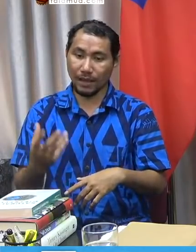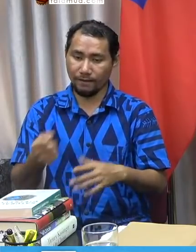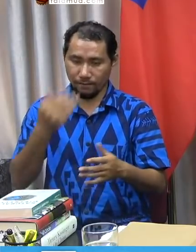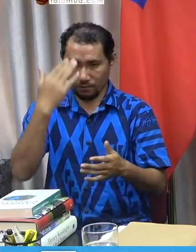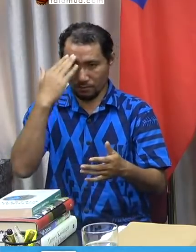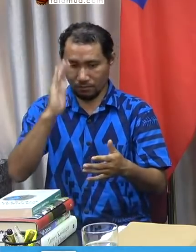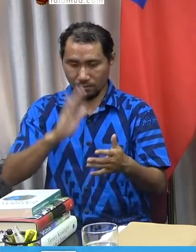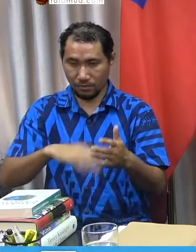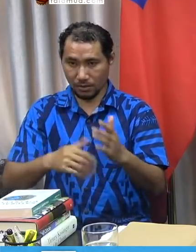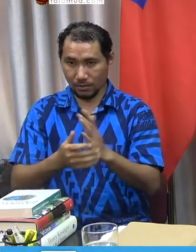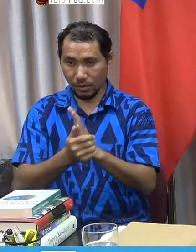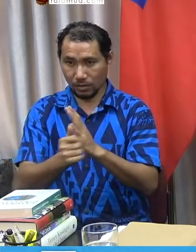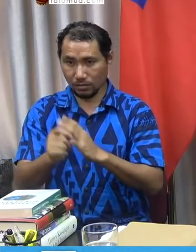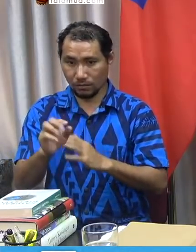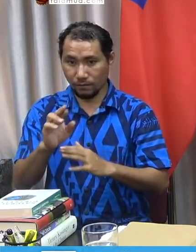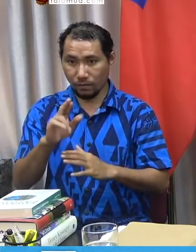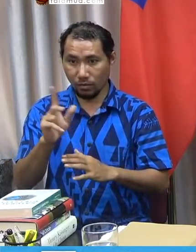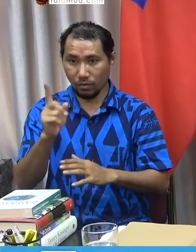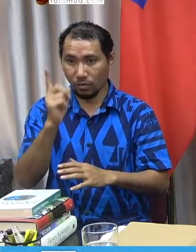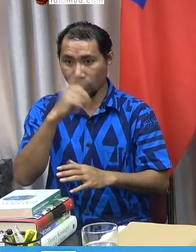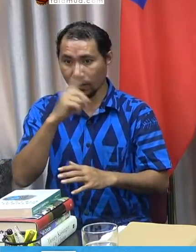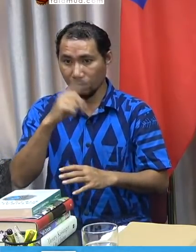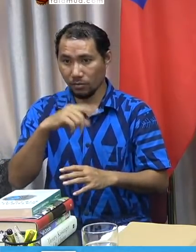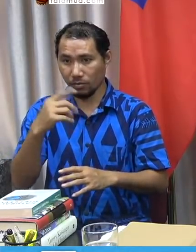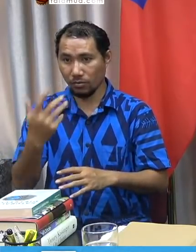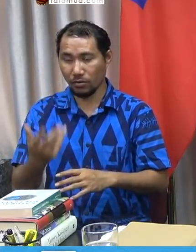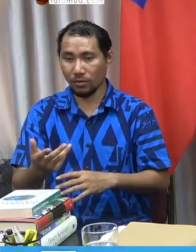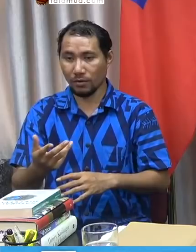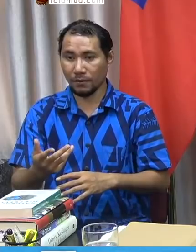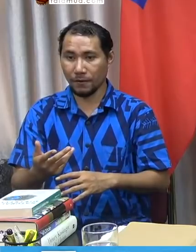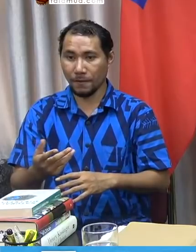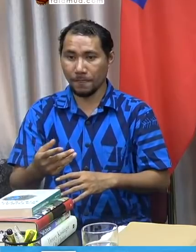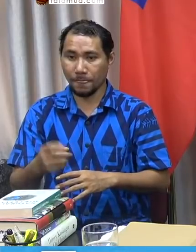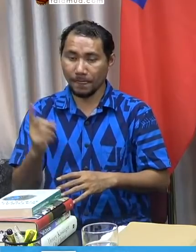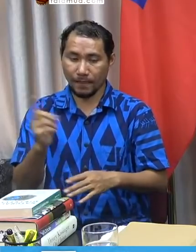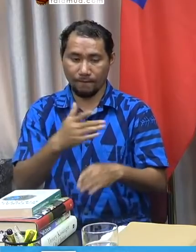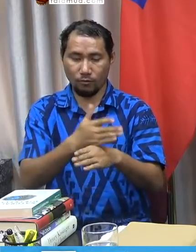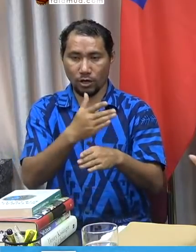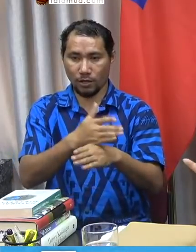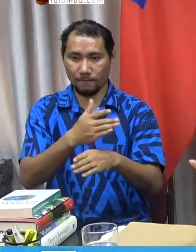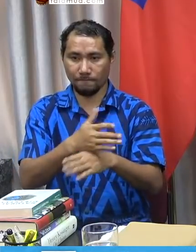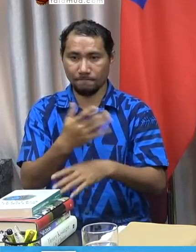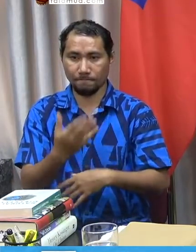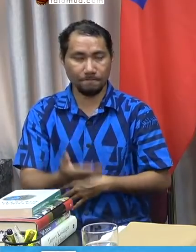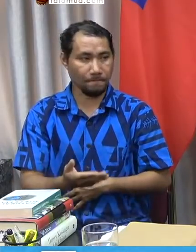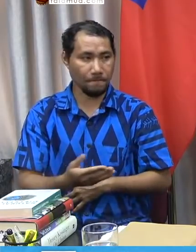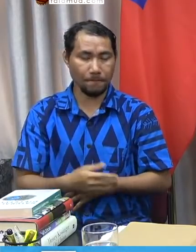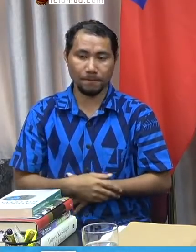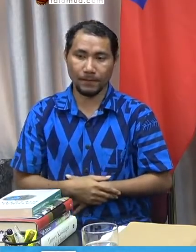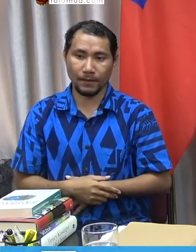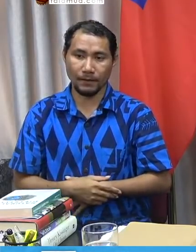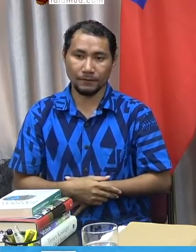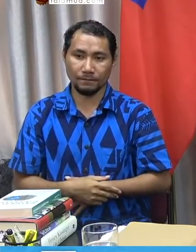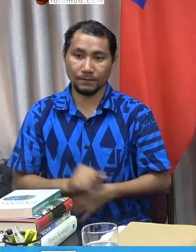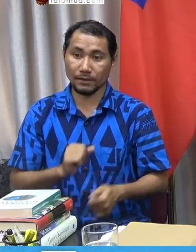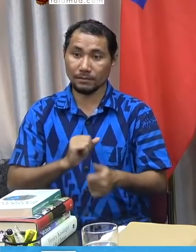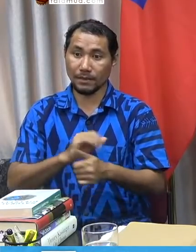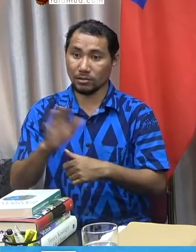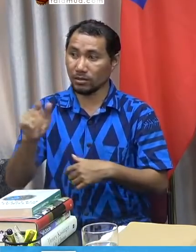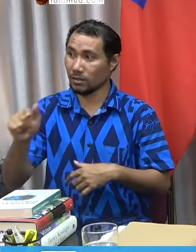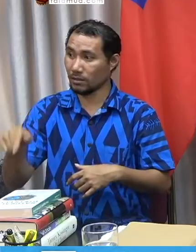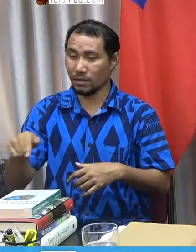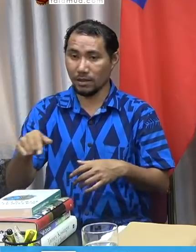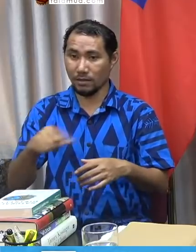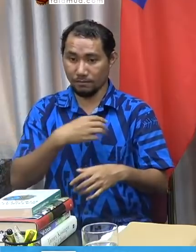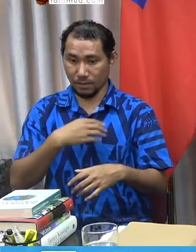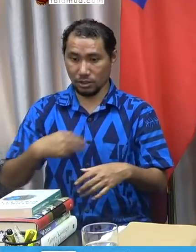tomai o le poto masani o le ta'uleleia ai mai se ala le pasega lea o le fa'amasinoga